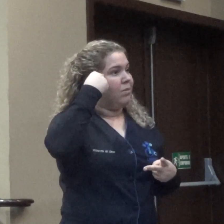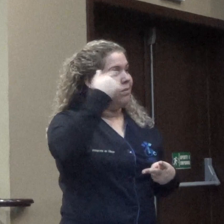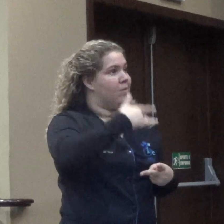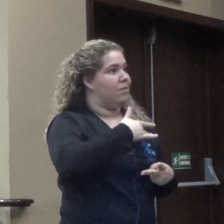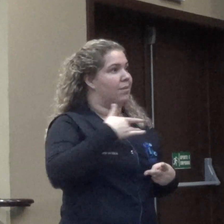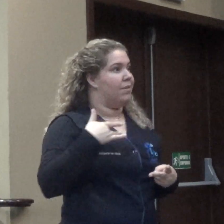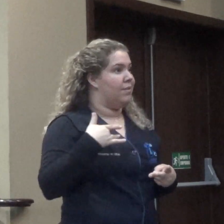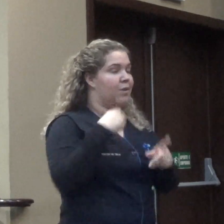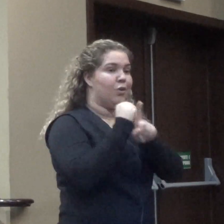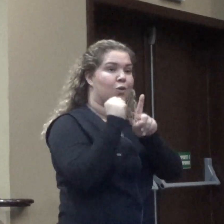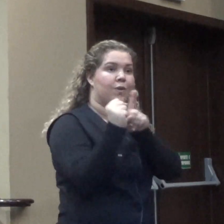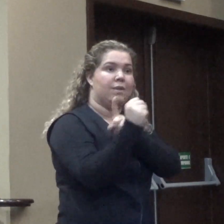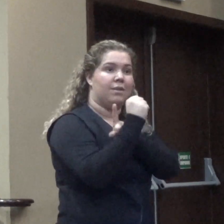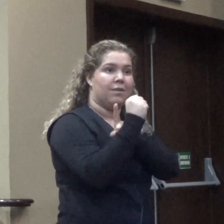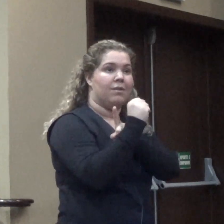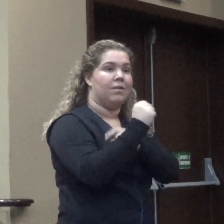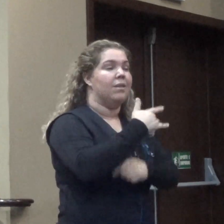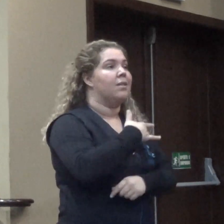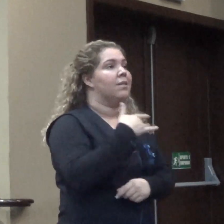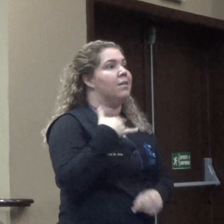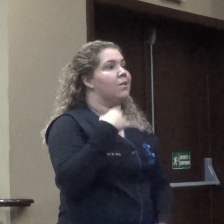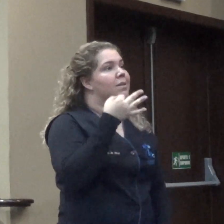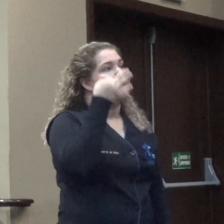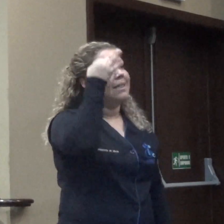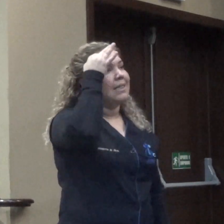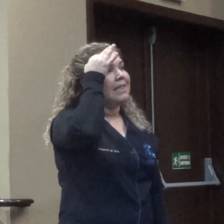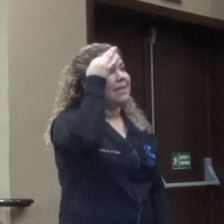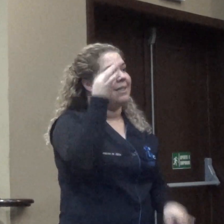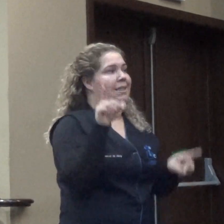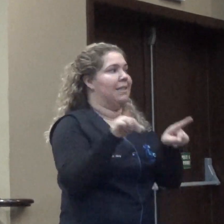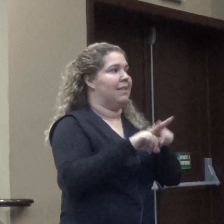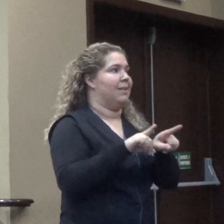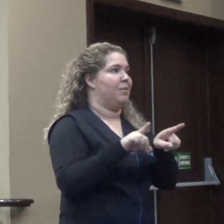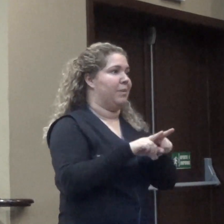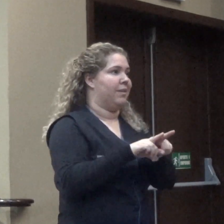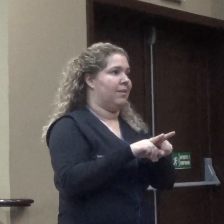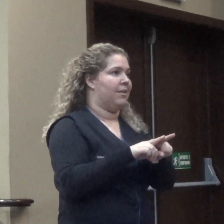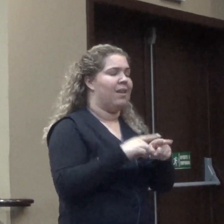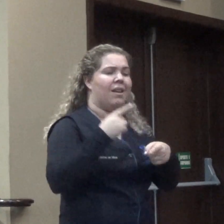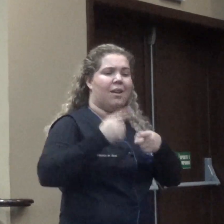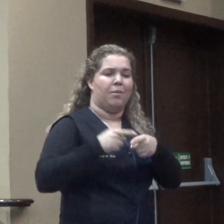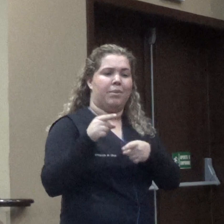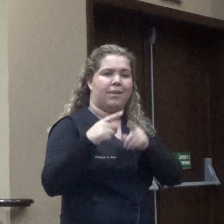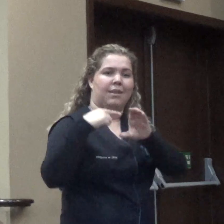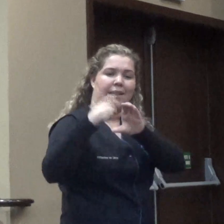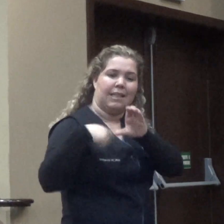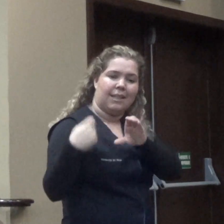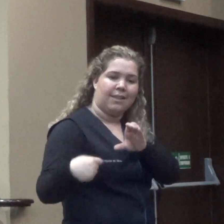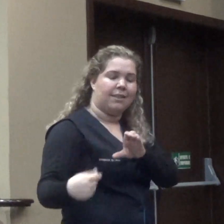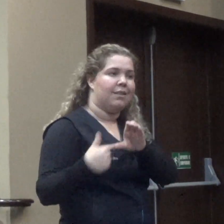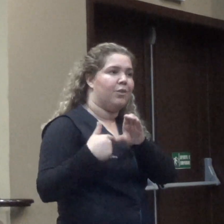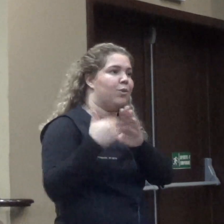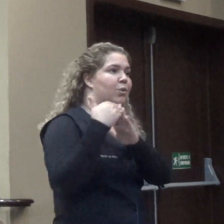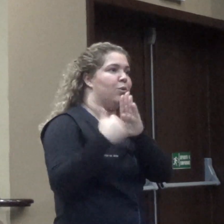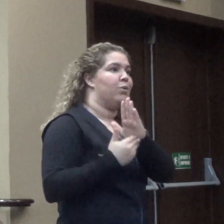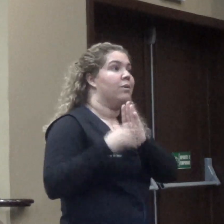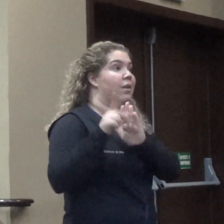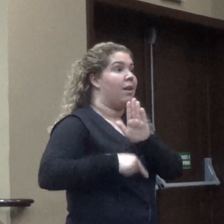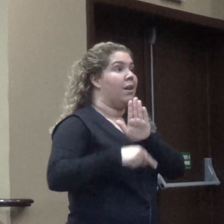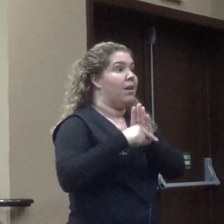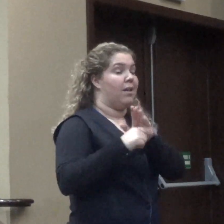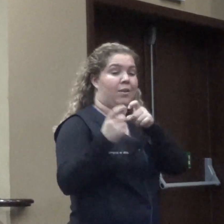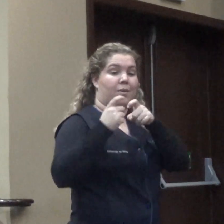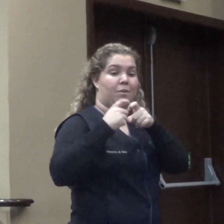saúde espiritual. E por isso, não por serem reumatologistas, mas por causa dessas características, eles são os médicos